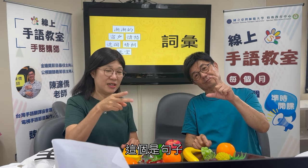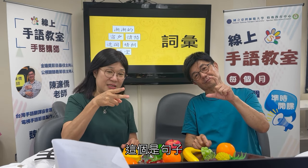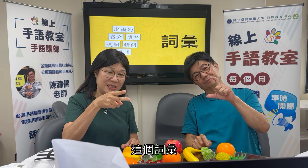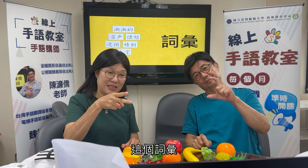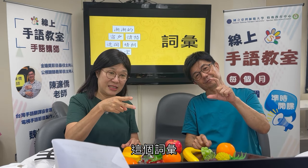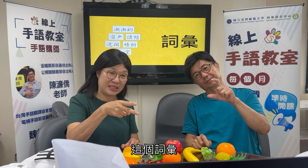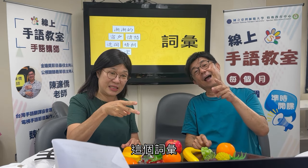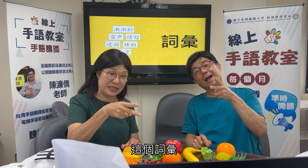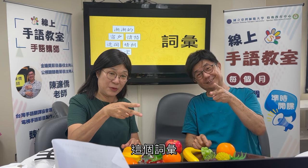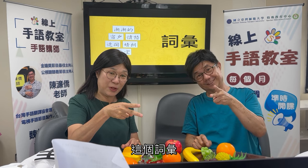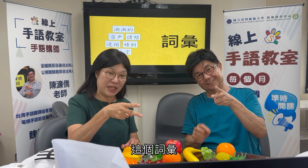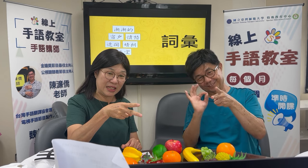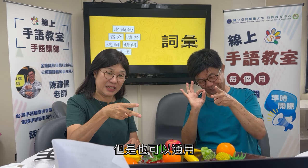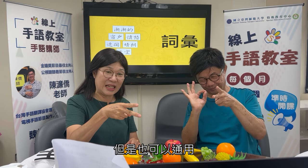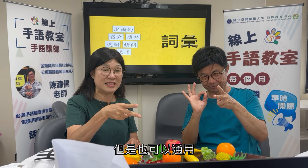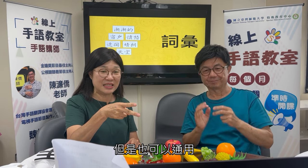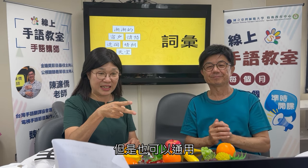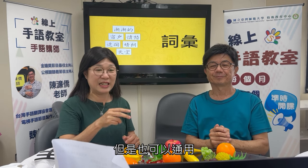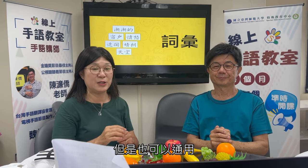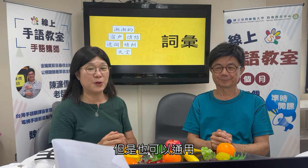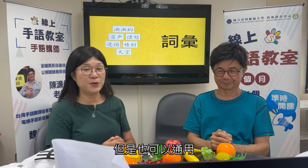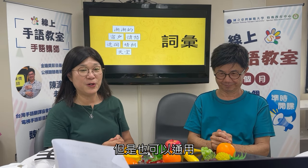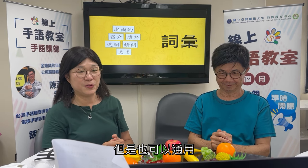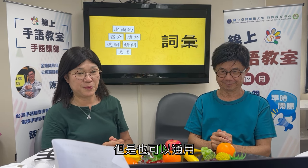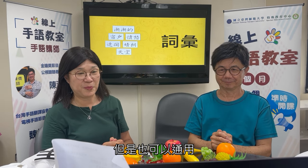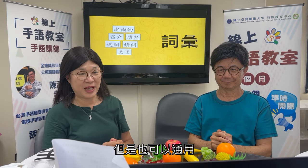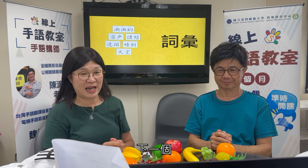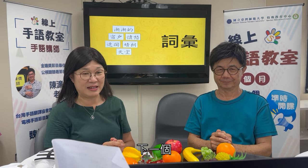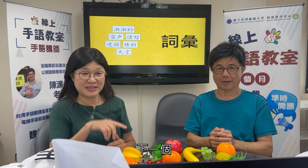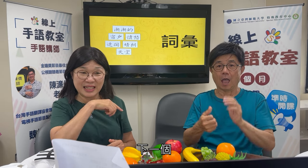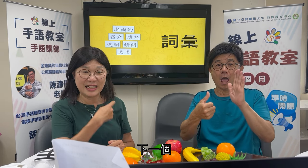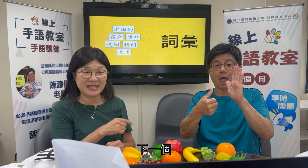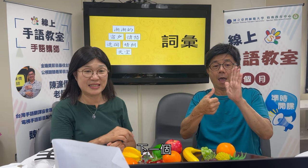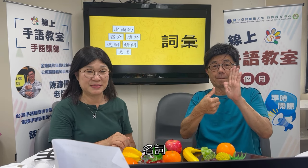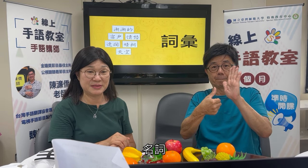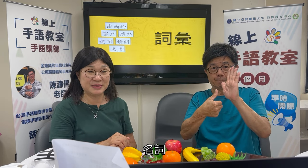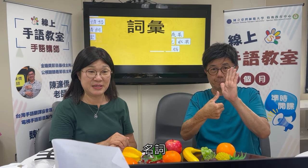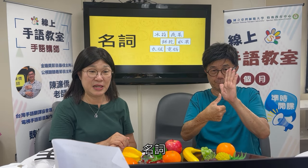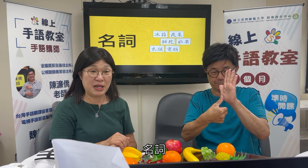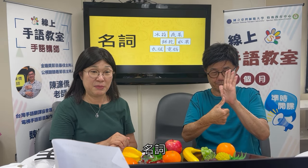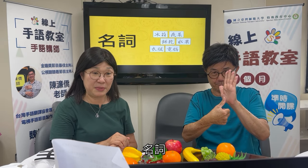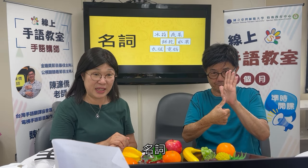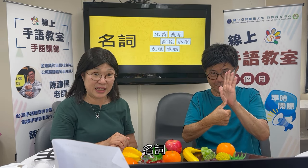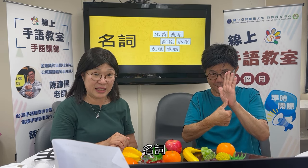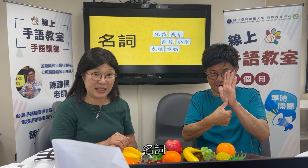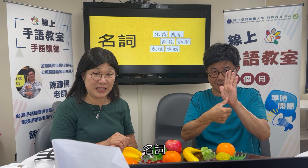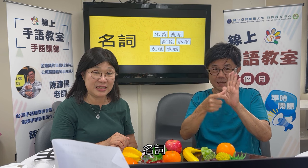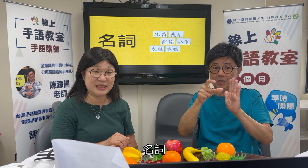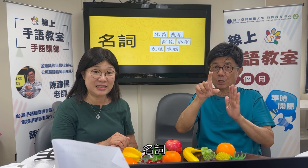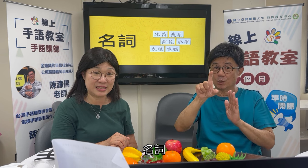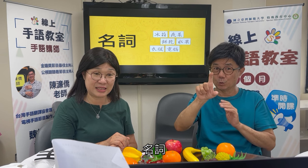个词汇，但是也可以通用。好，下一个名词，